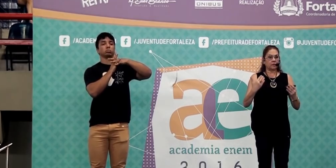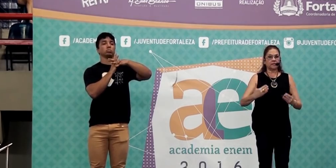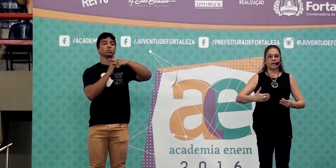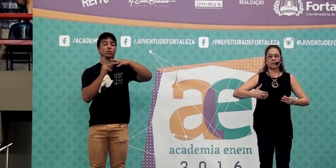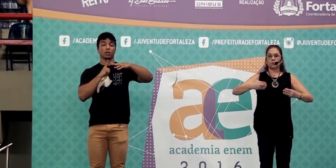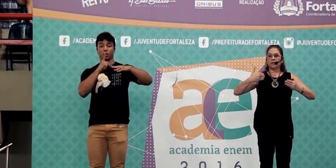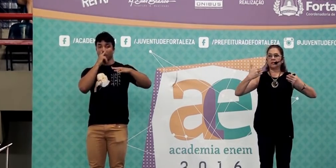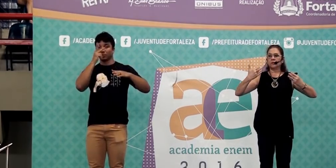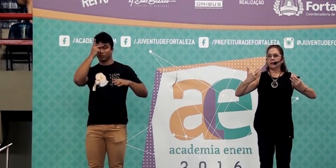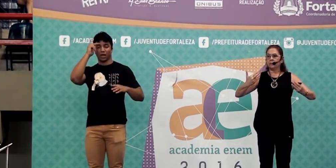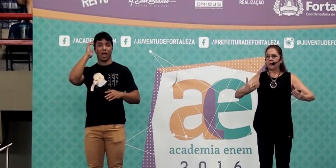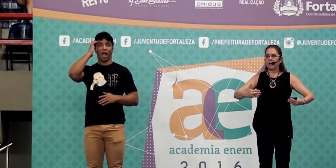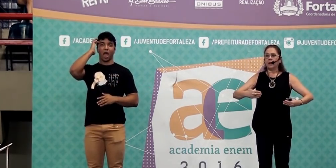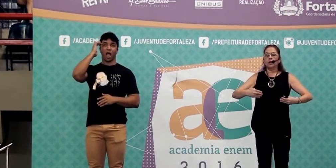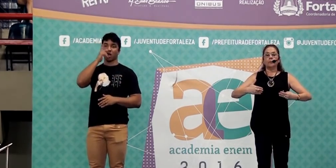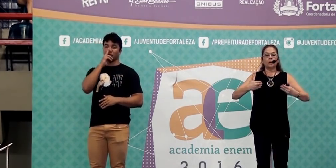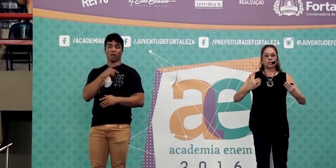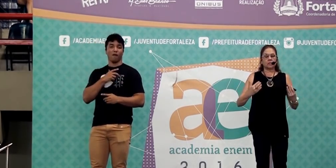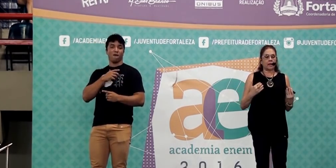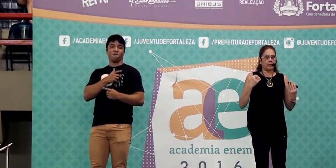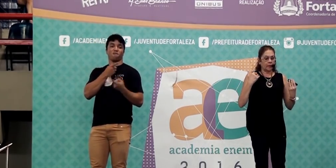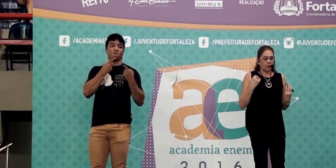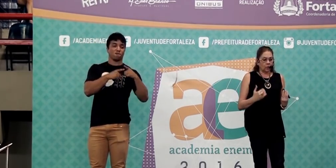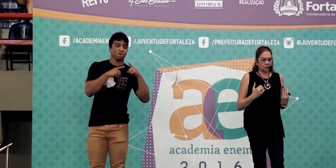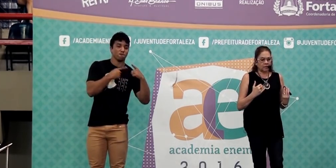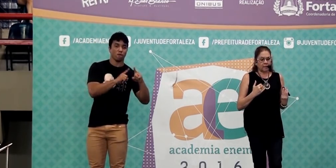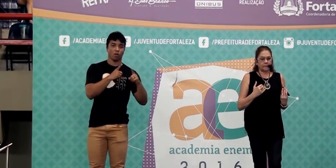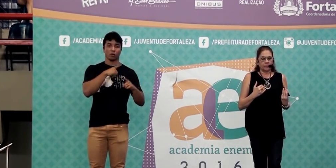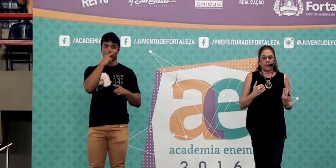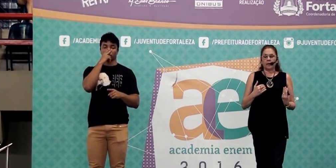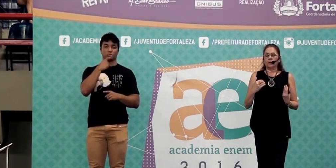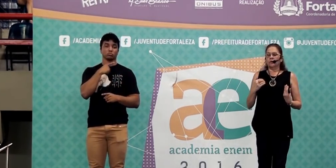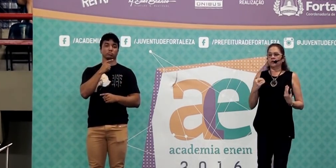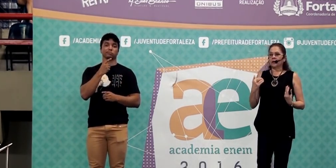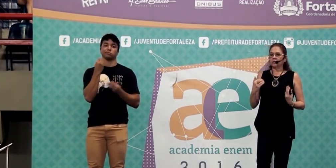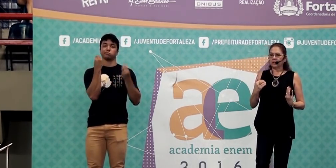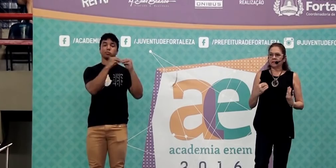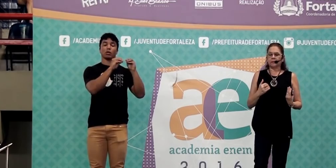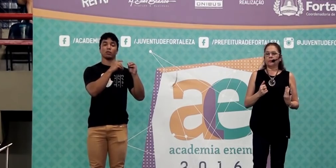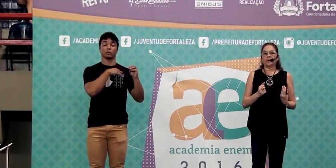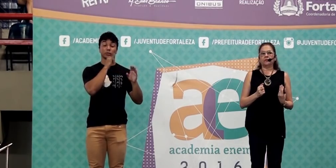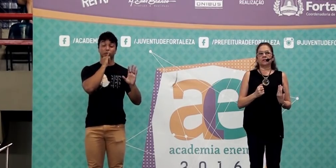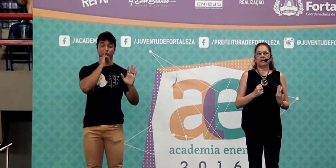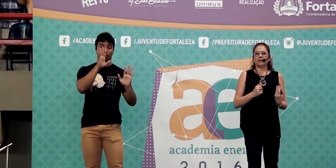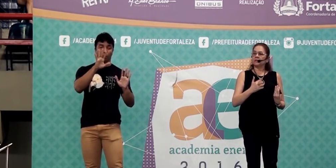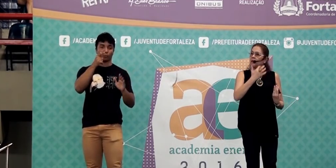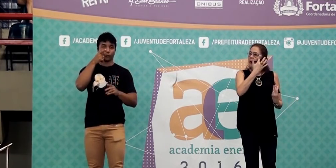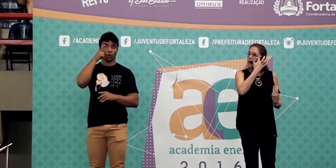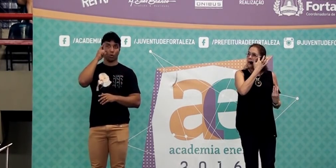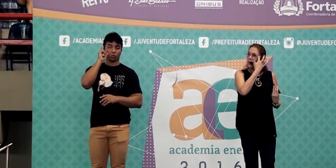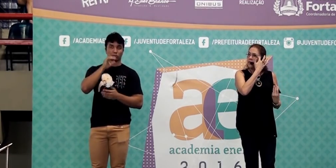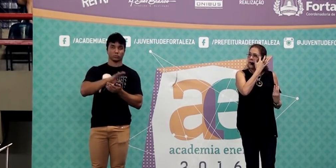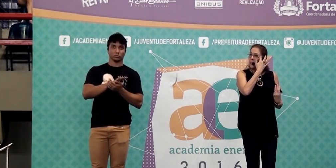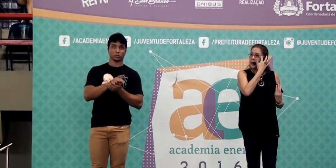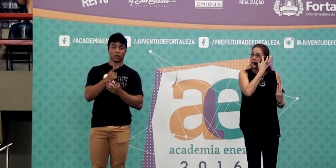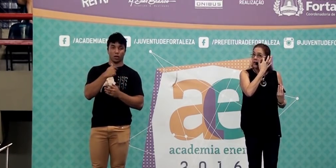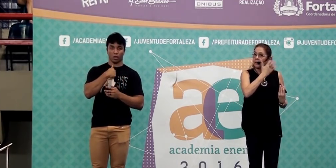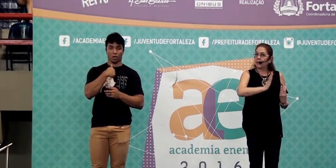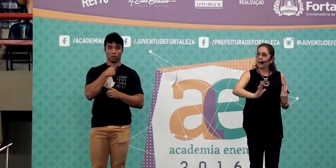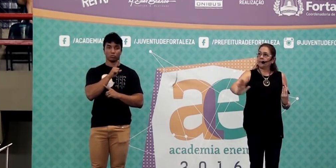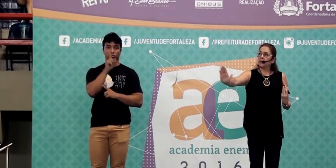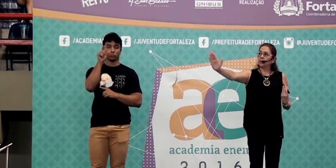As pessoas acham que esculhambar, postar. Ontem, eu vou dar outro exemplo para vocês. Eu fui